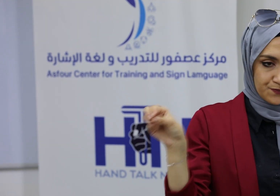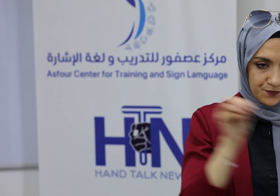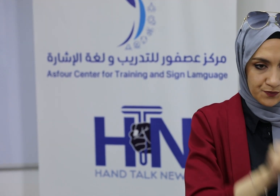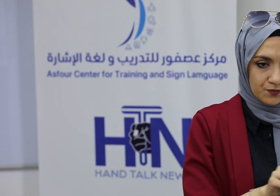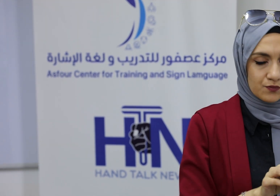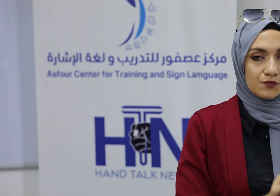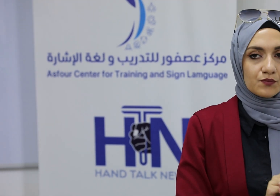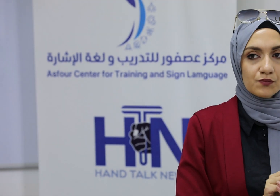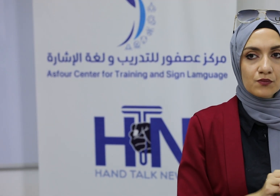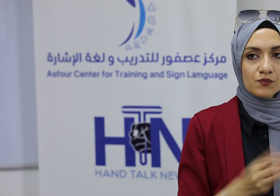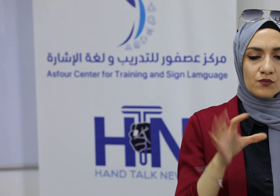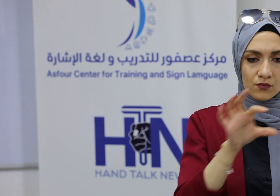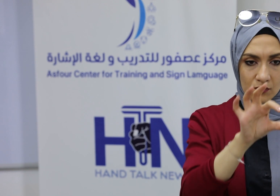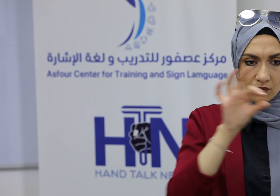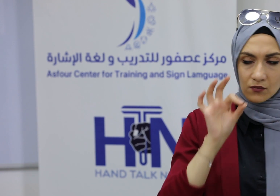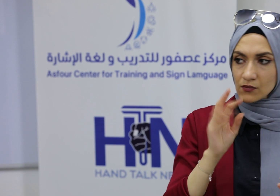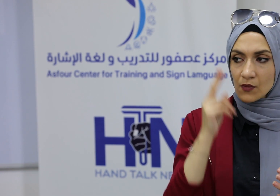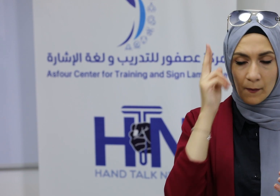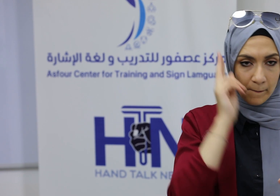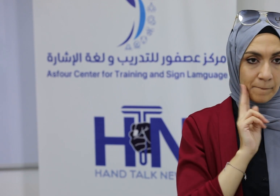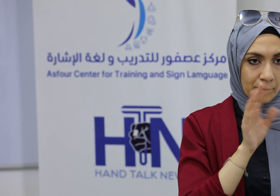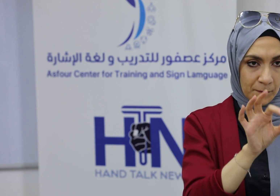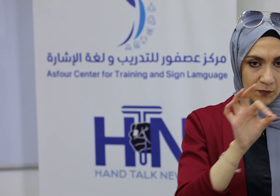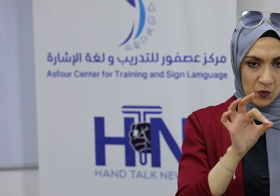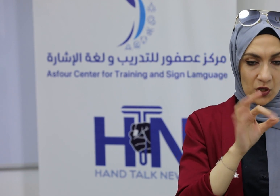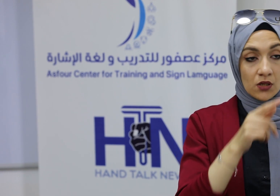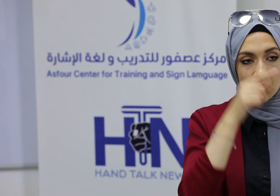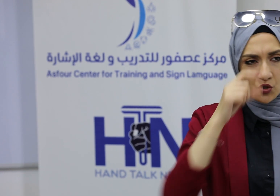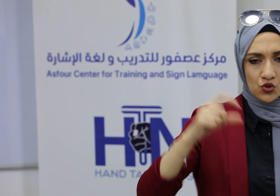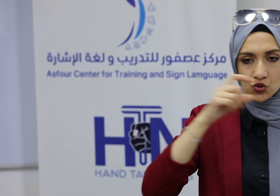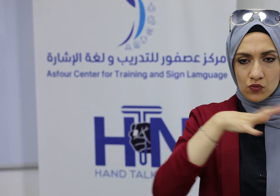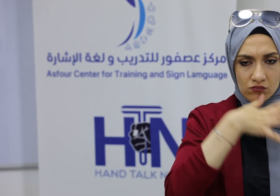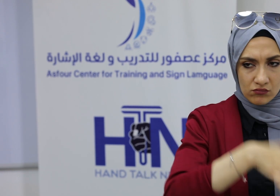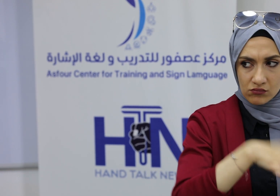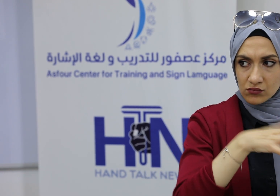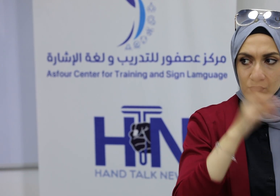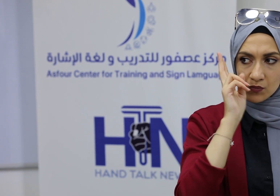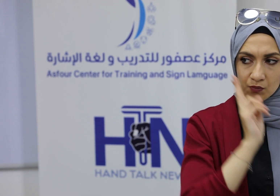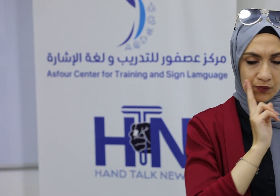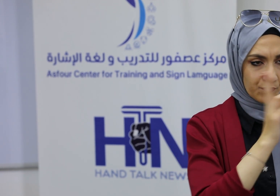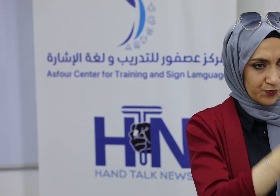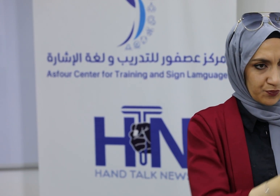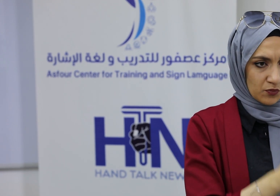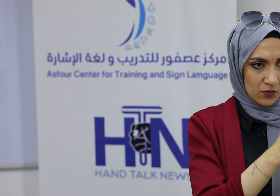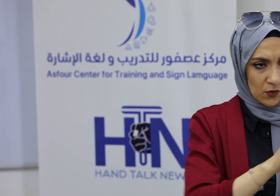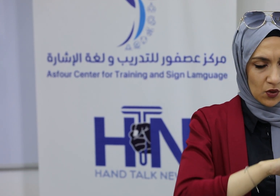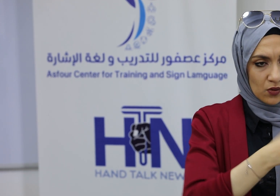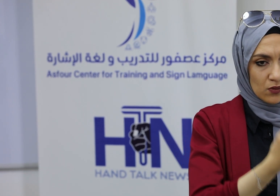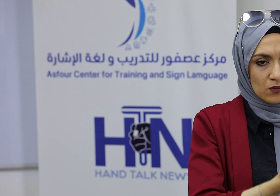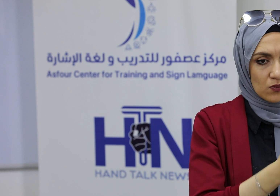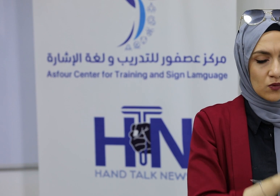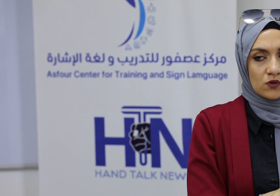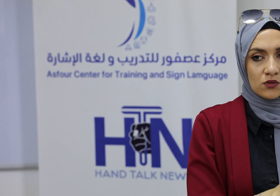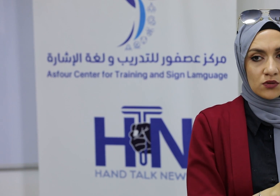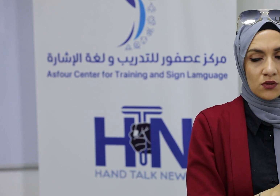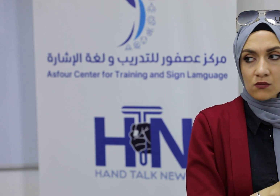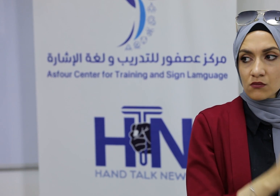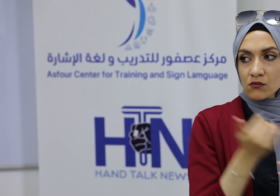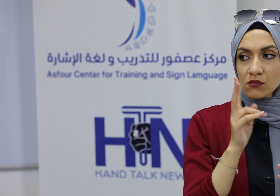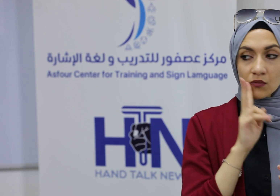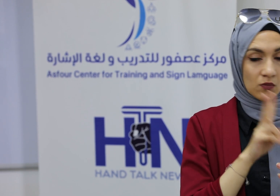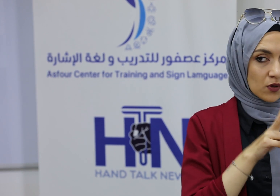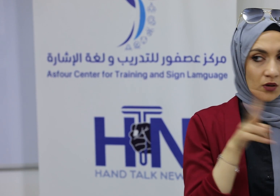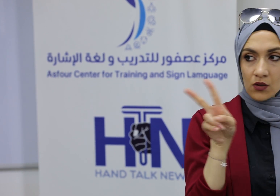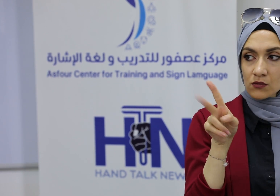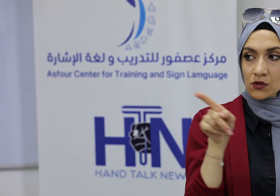كانت بنت، فعندما كان يشرح الدكتور هي عم بترجم للطلاب للشباب، فأنا عم بطلع عليها،